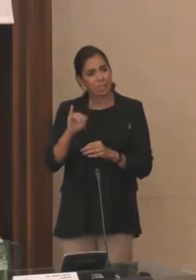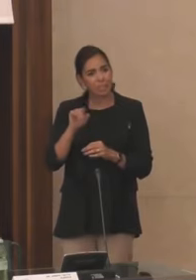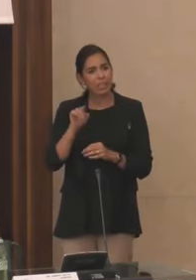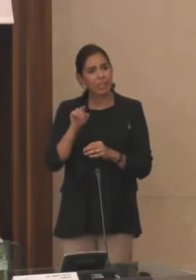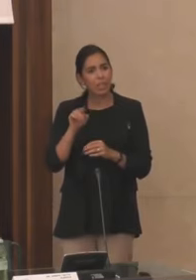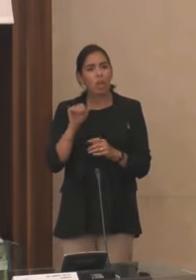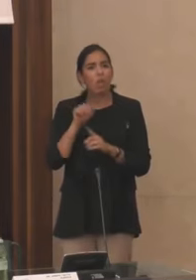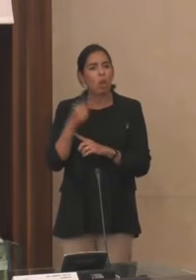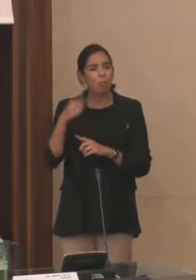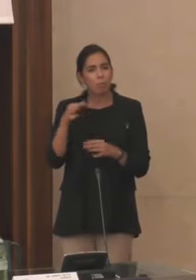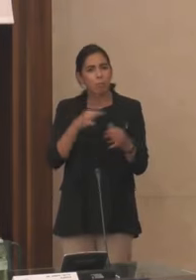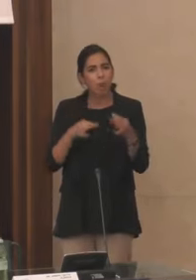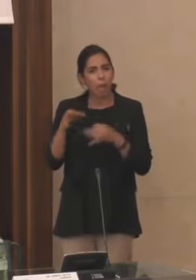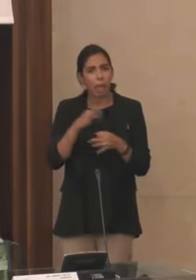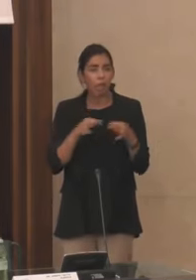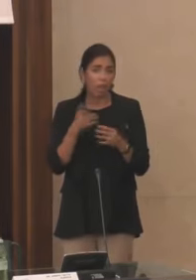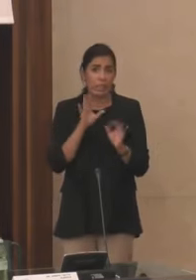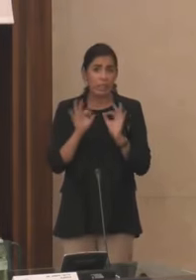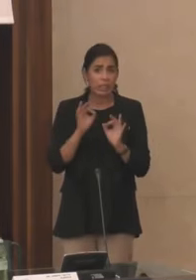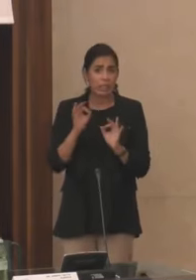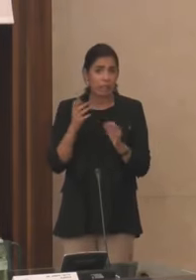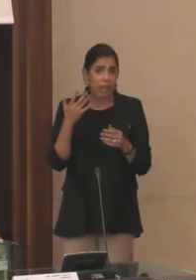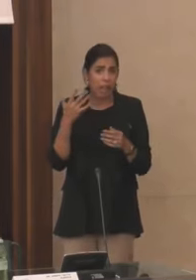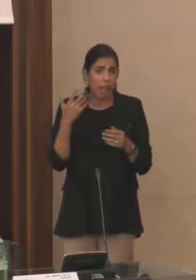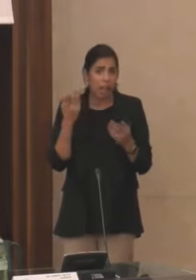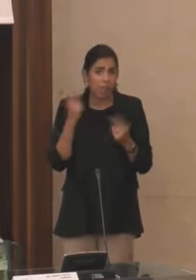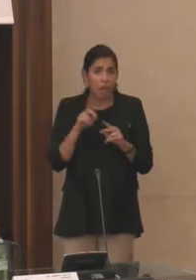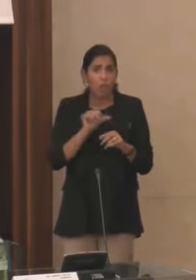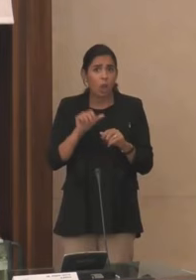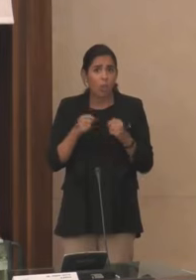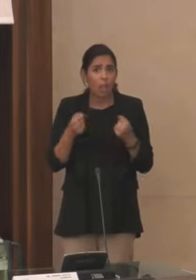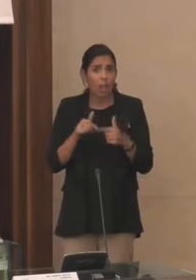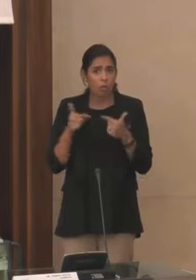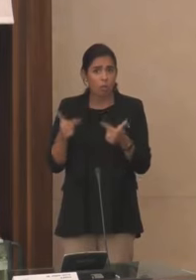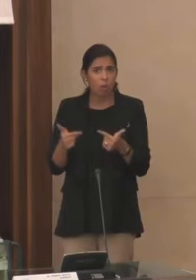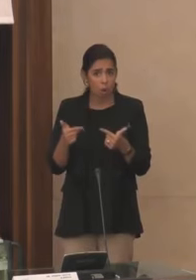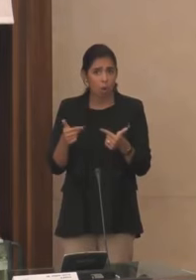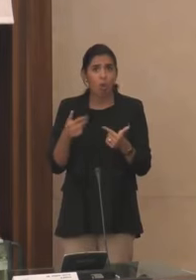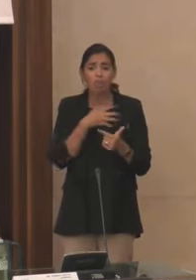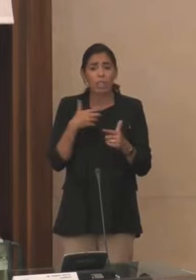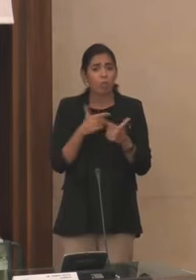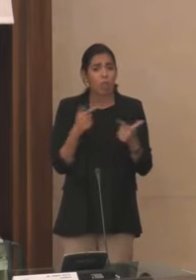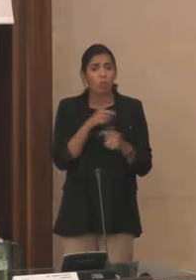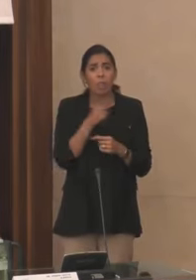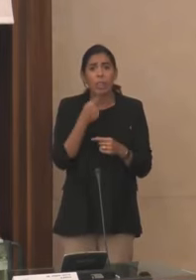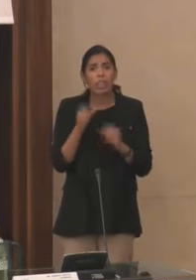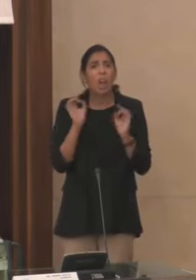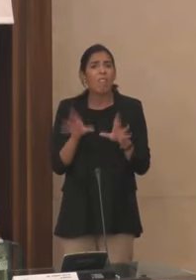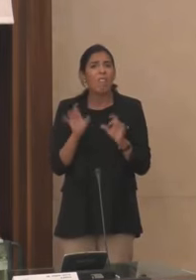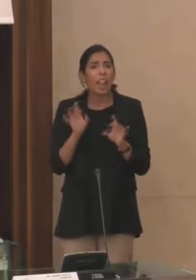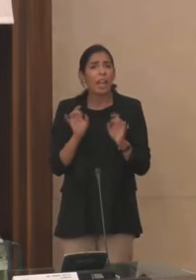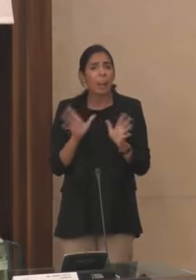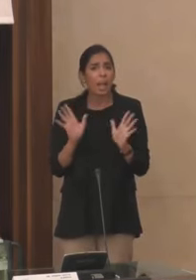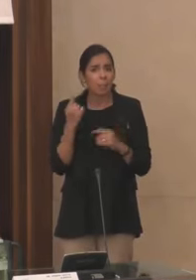vergognosa, non scientifica, perché non hanno portato un dato, hanno parlato di avvelenamenti. È vergognoso questo, forse ne parlerà